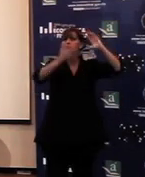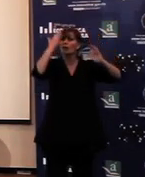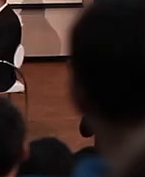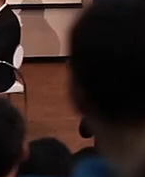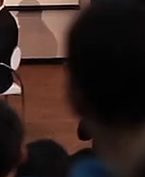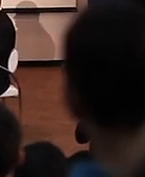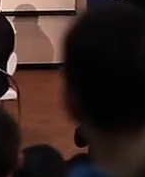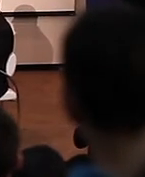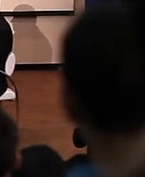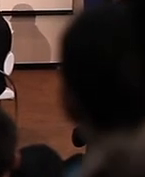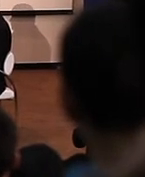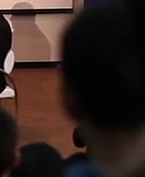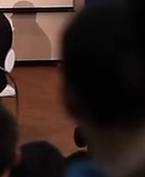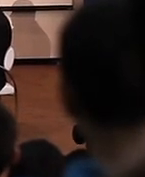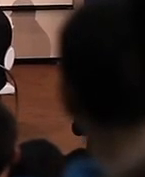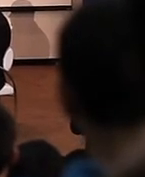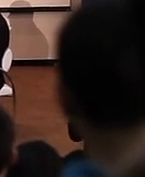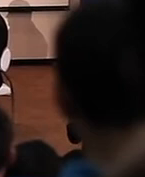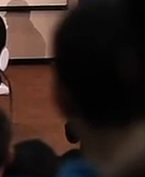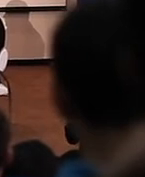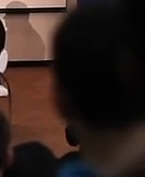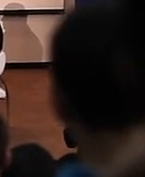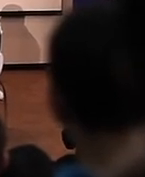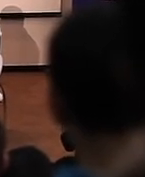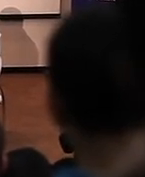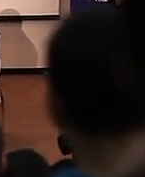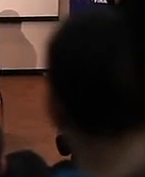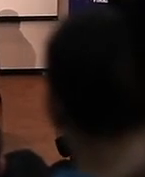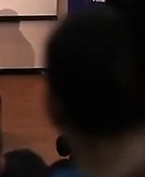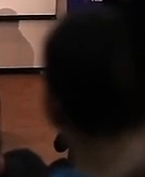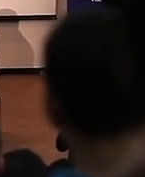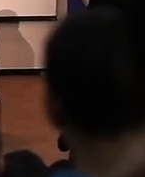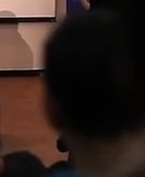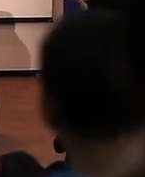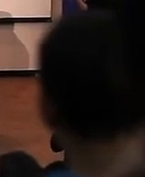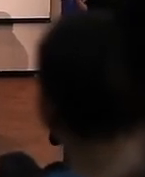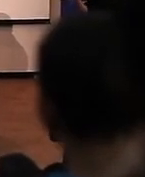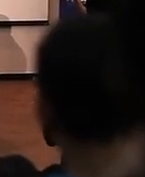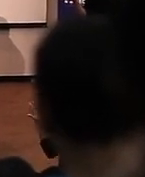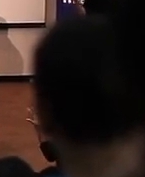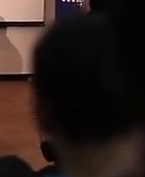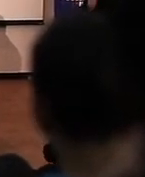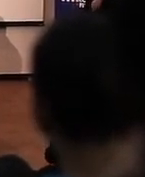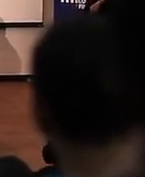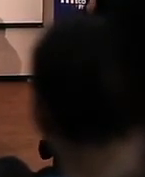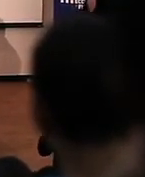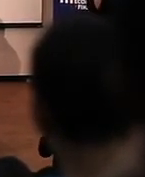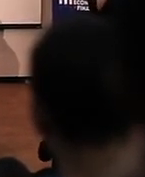miel, el polen, y no habría una serie de situaciones que necesitamos para que nuestro aire sea puro. Algo así tan simple.